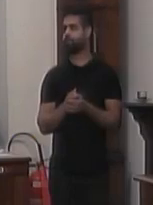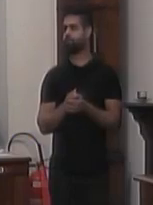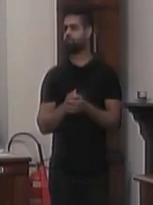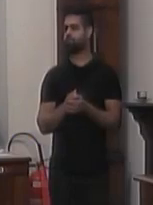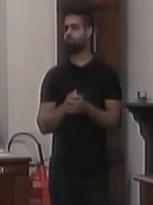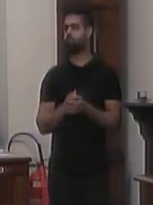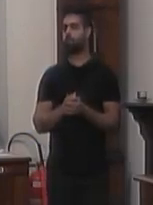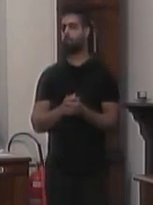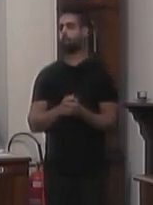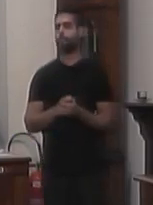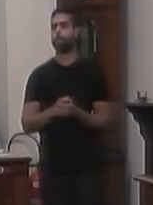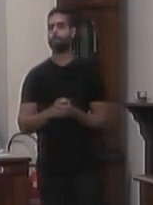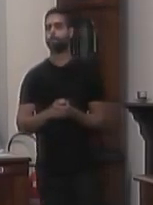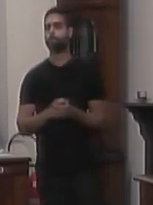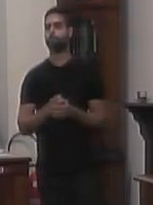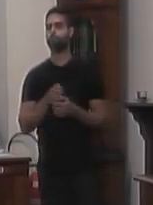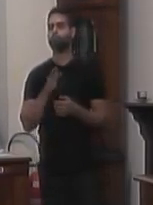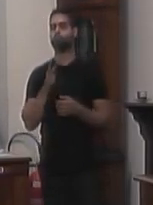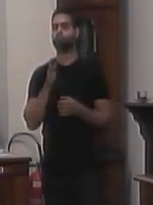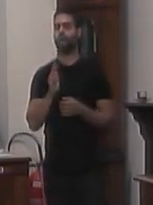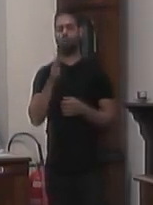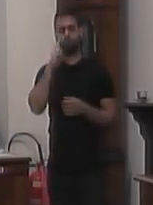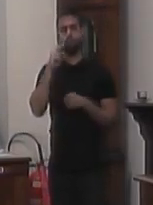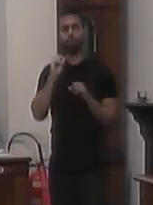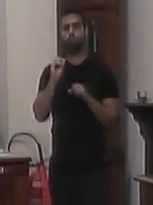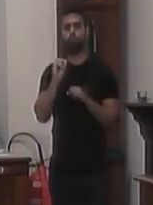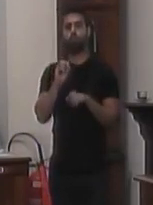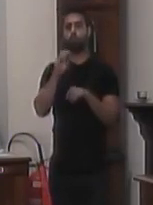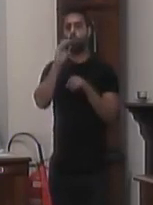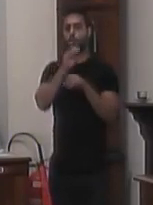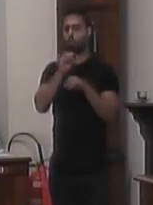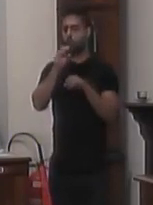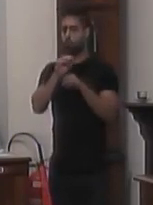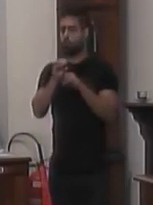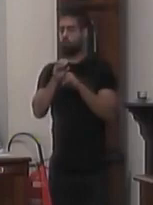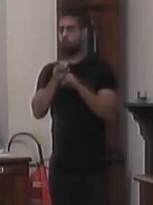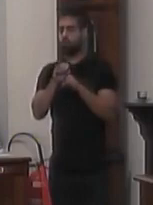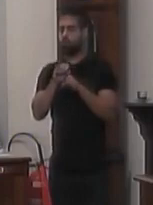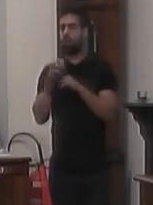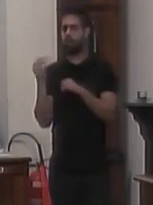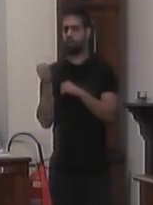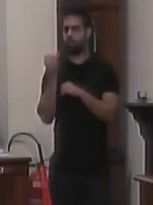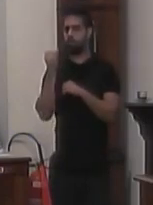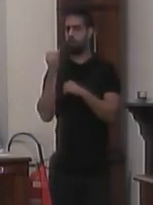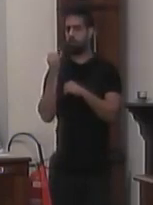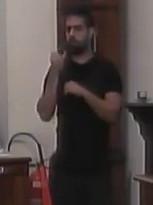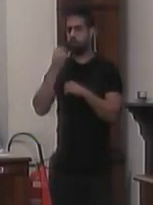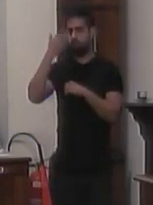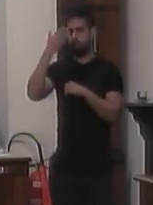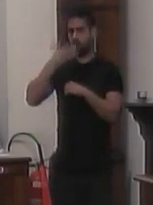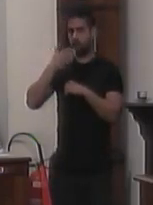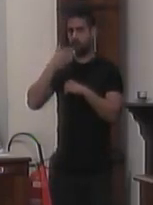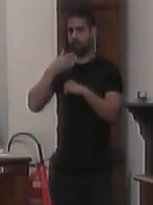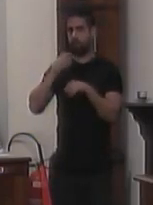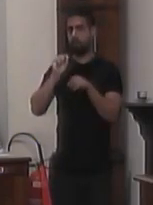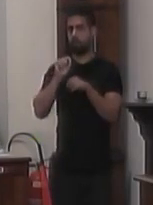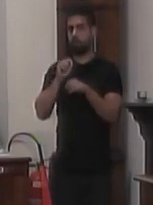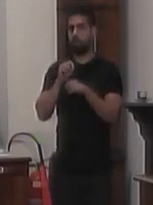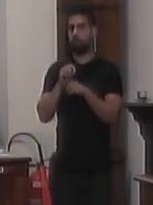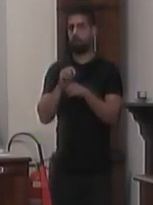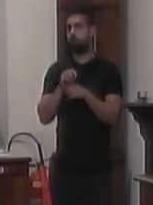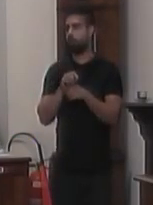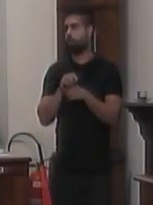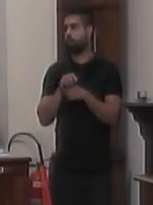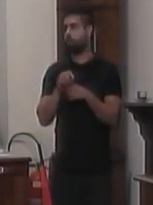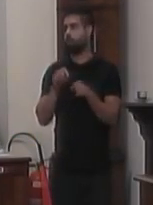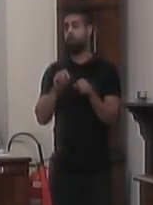vê que realmente o concurso público é extremamente importante. Prova disso está o doutor aqui. O doutor